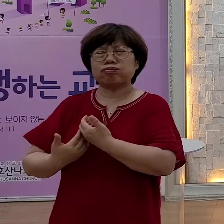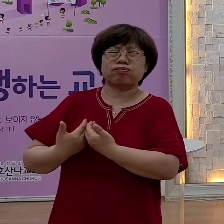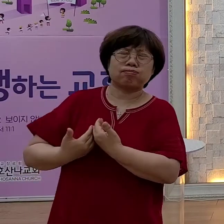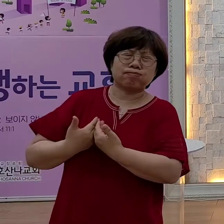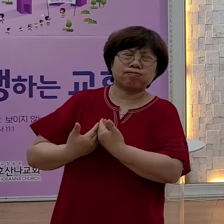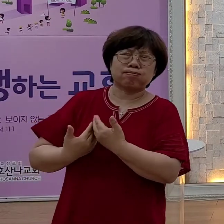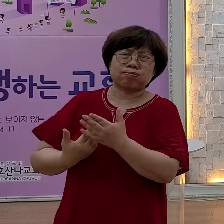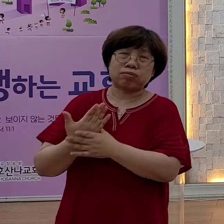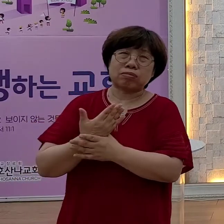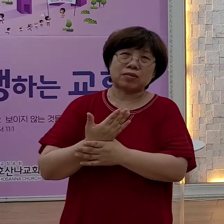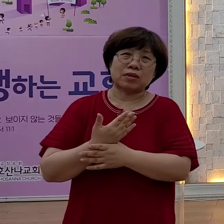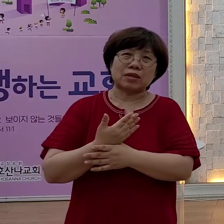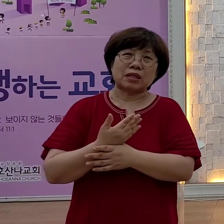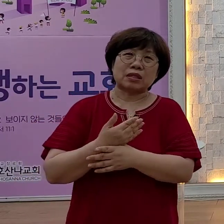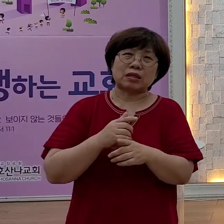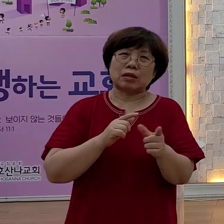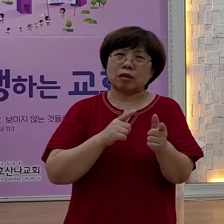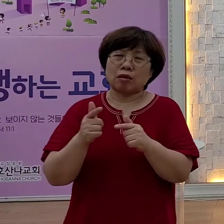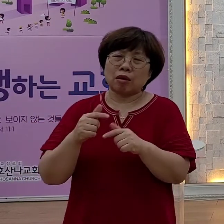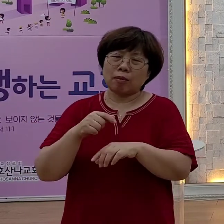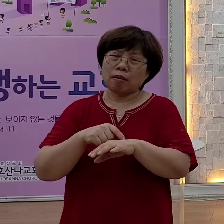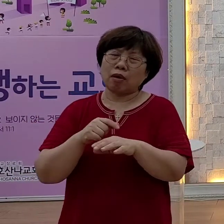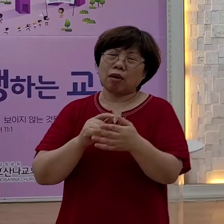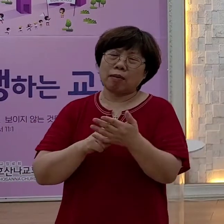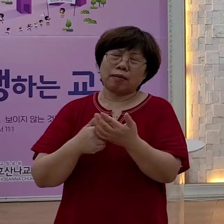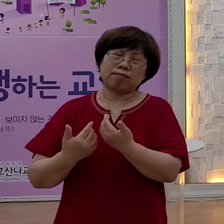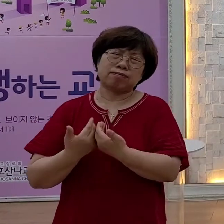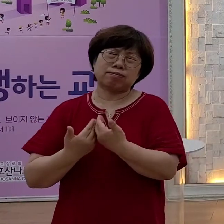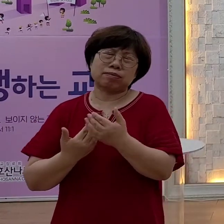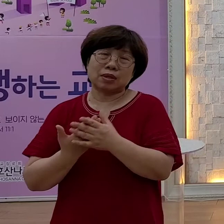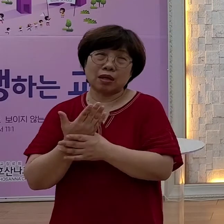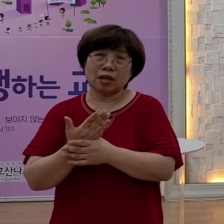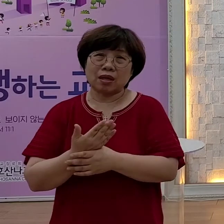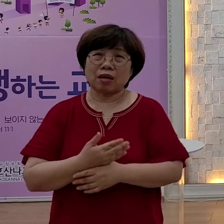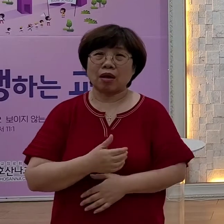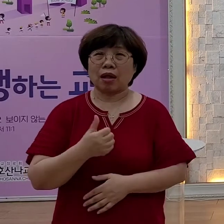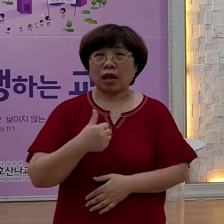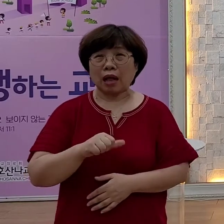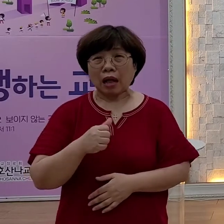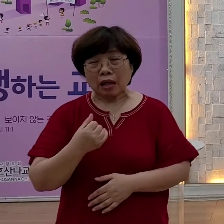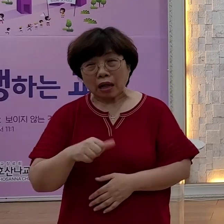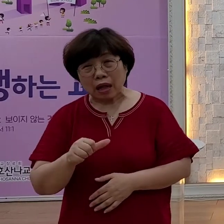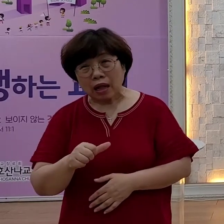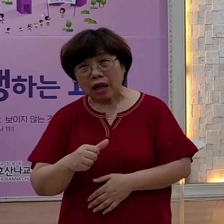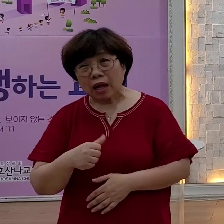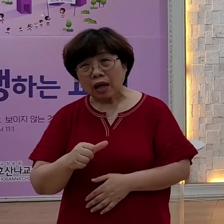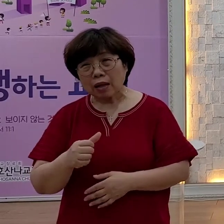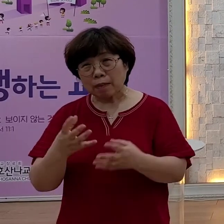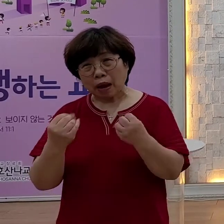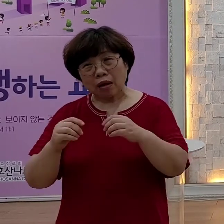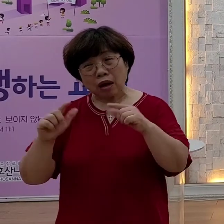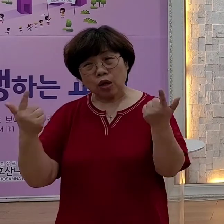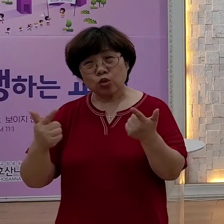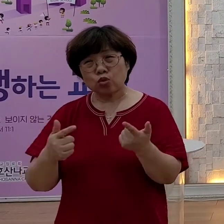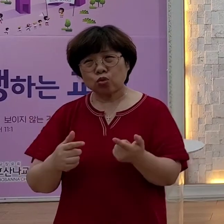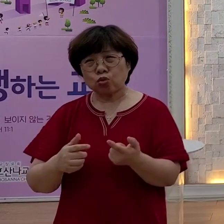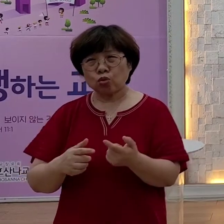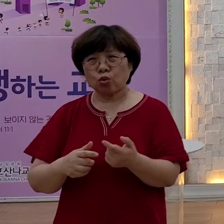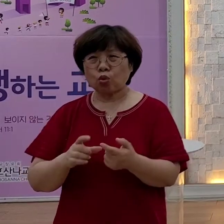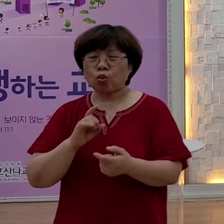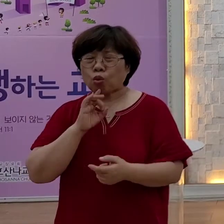여러 가지 마음이 안 생기면 그 인간이 아니라고 생각합니다. 아니, 자식이 많아가지고 하나 주신 게 아니라 아무도 없는데 아들 하나